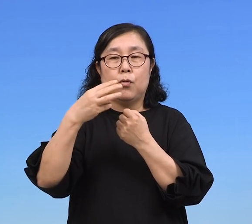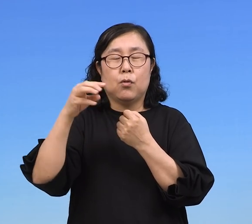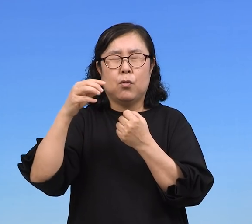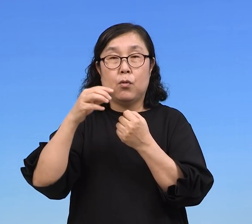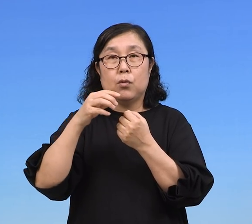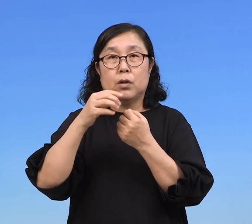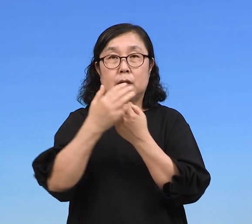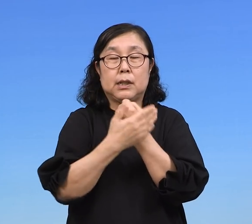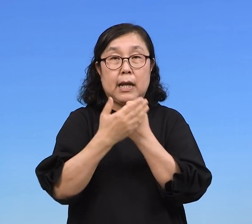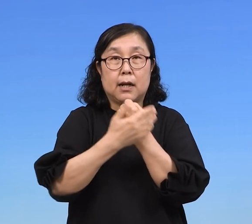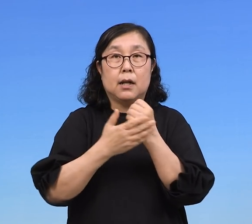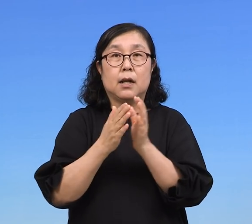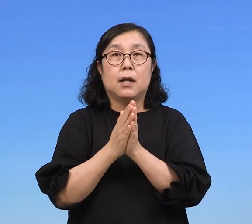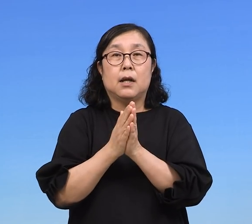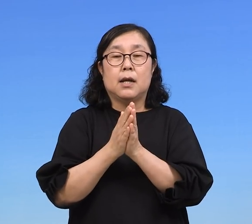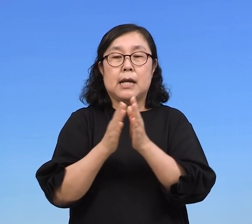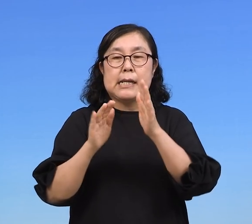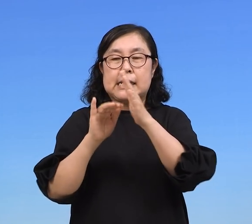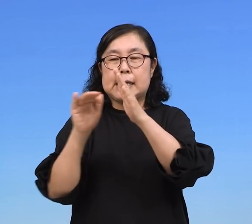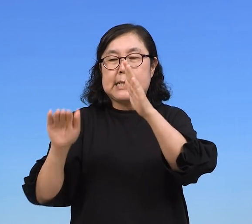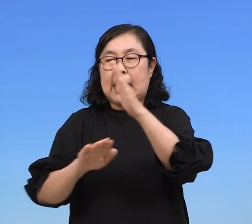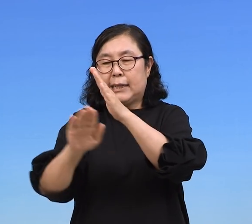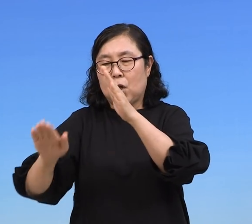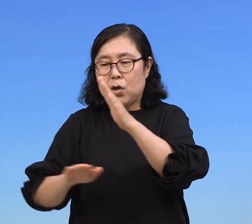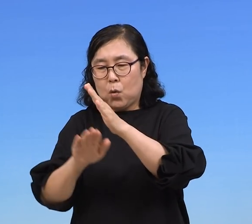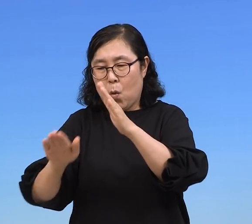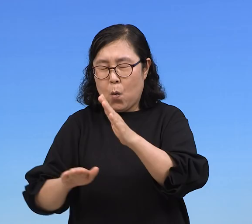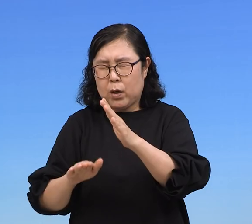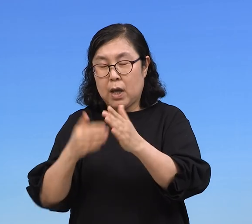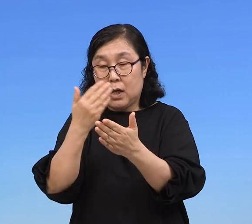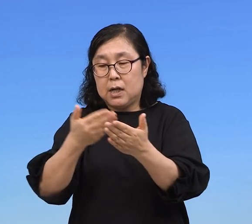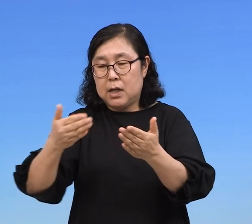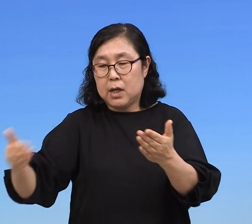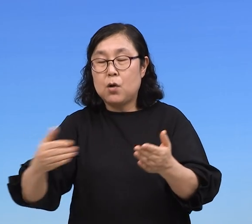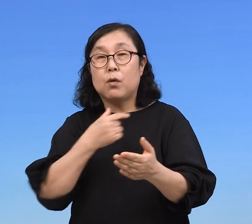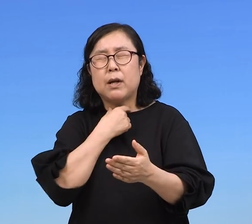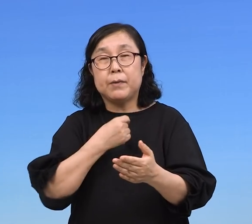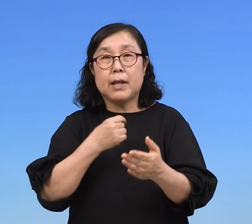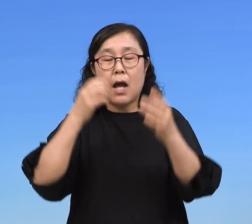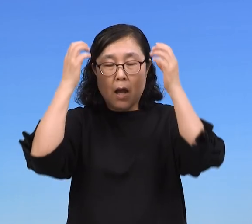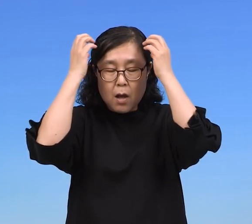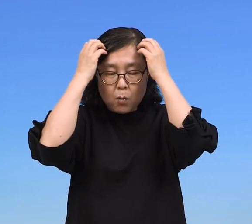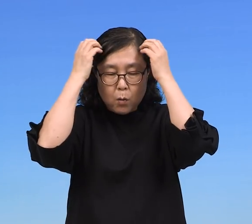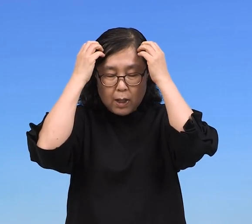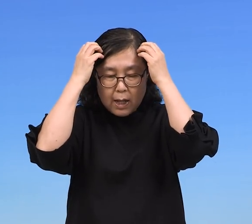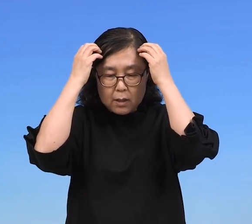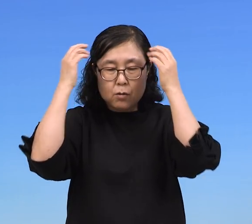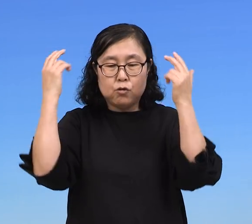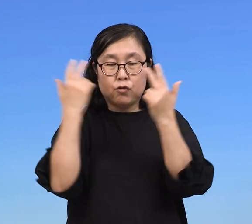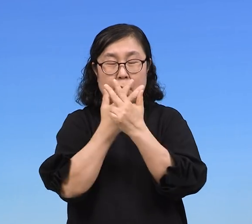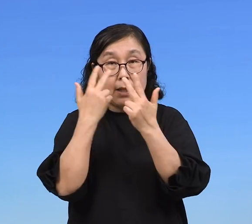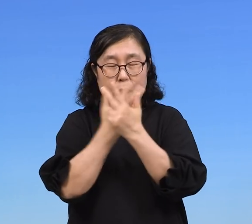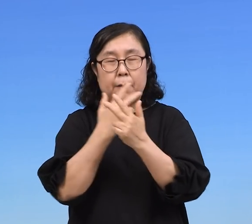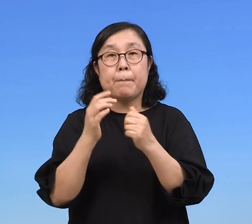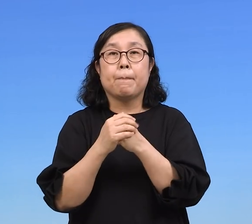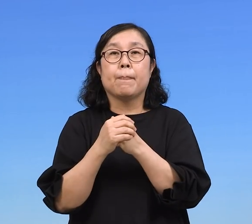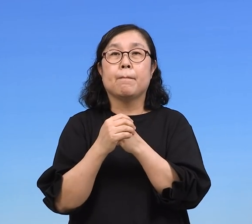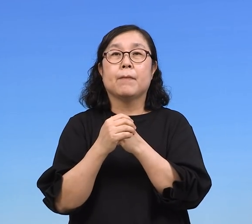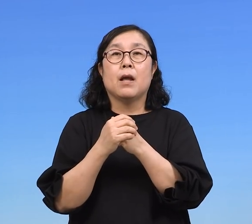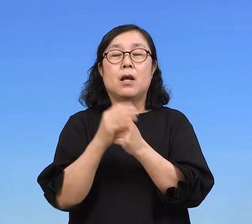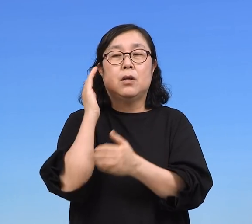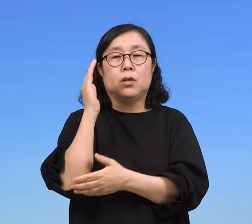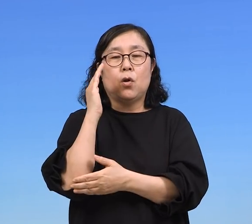기도로도 터야 되지만, 더 이번에 강조하는 건 가정이에요. 그래서 이번 고난주간의 강력한 특징은